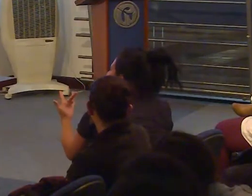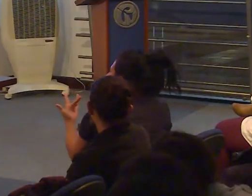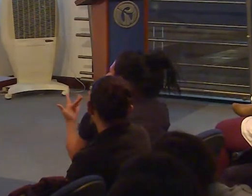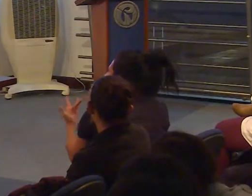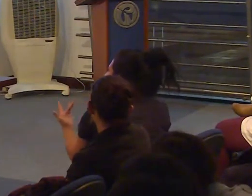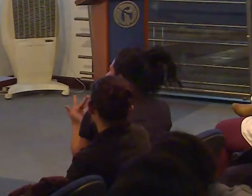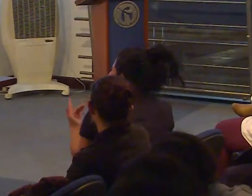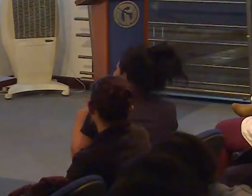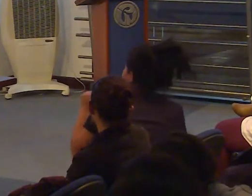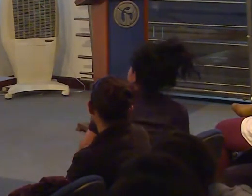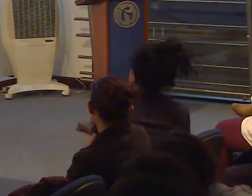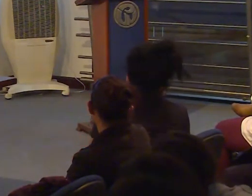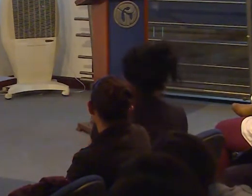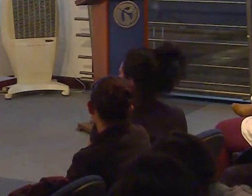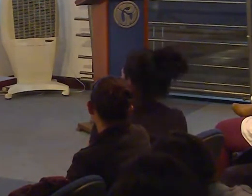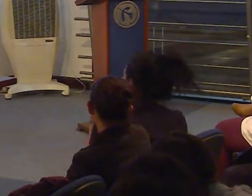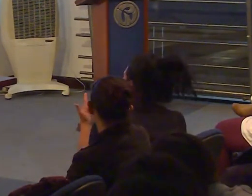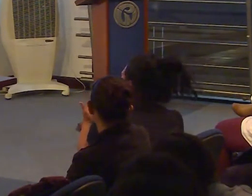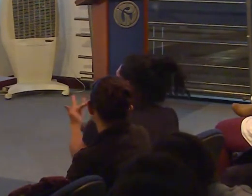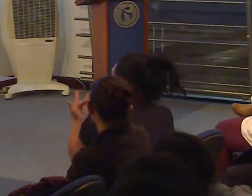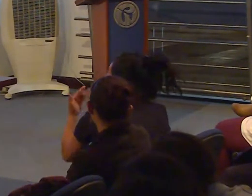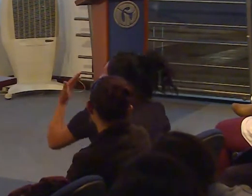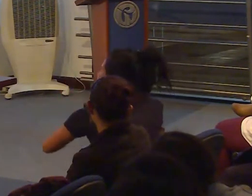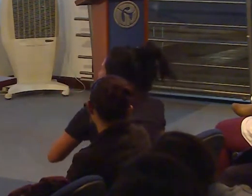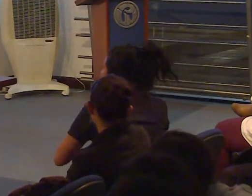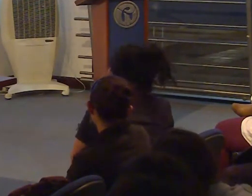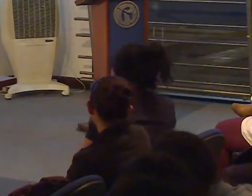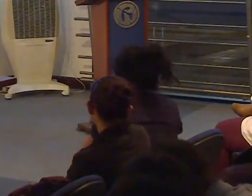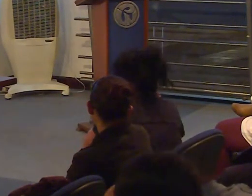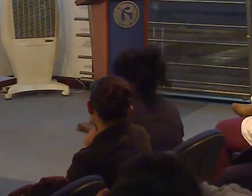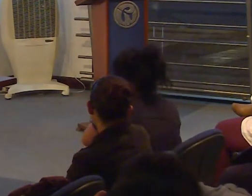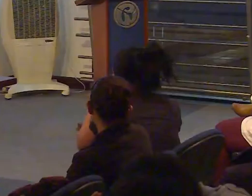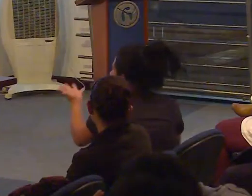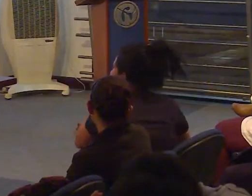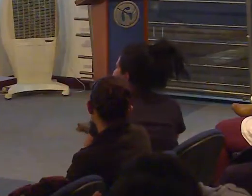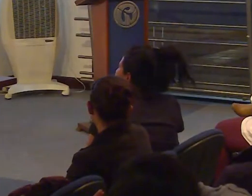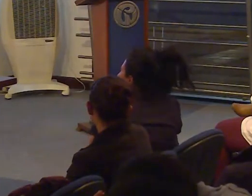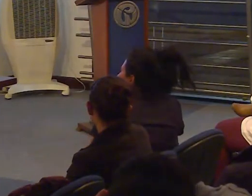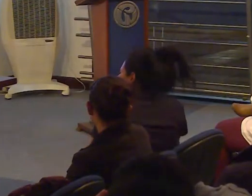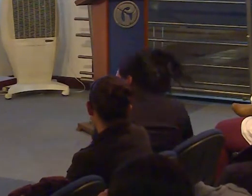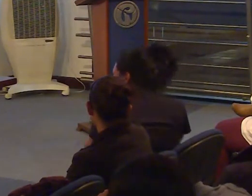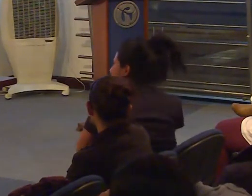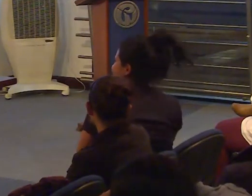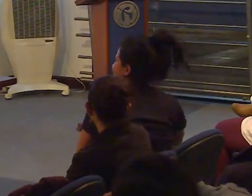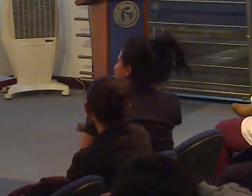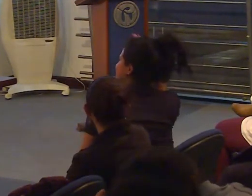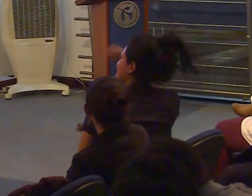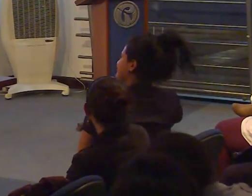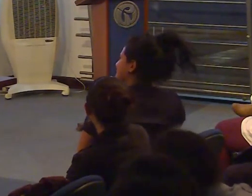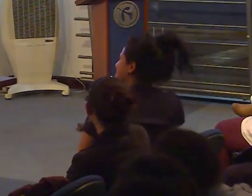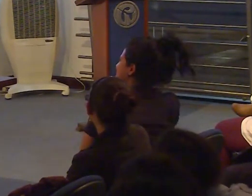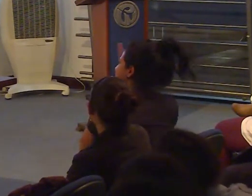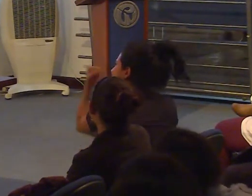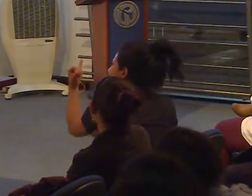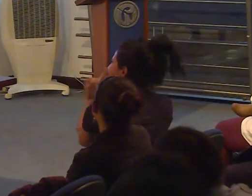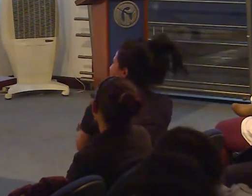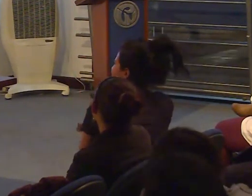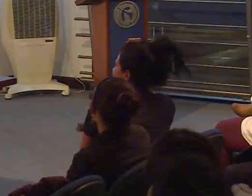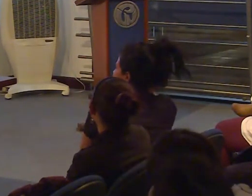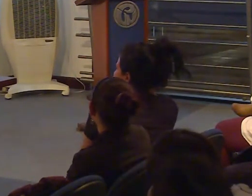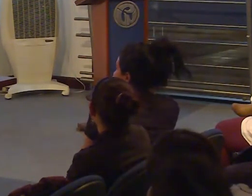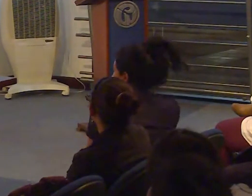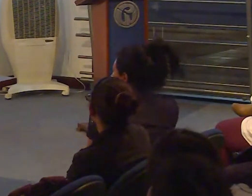llegar con algo, de tratar de conocer esos contextos, ese contacto que ustedes tuvieron constantemente con ellos, esa postura fuerte